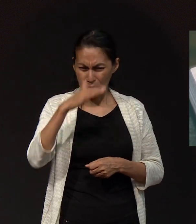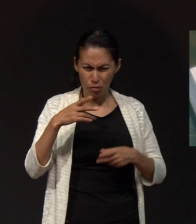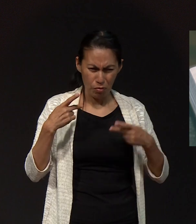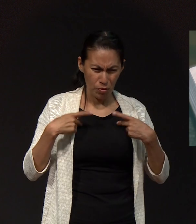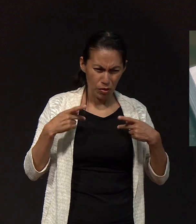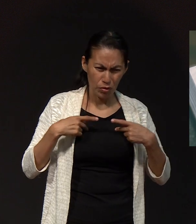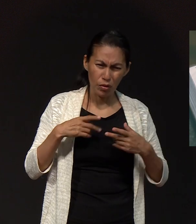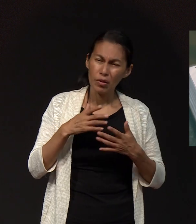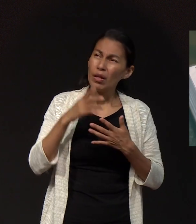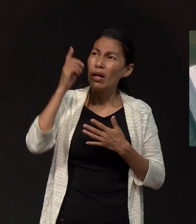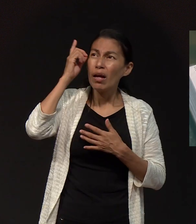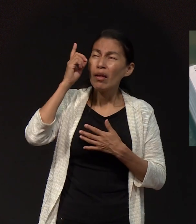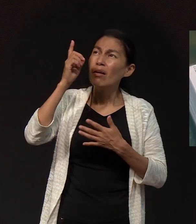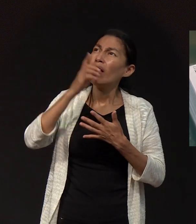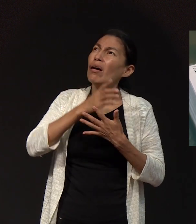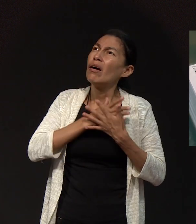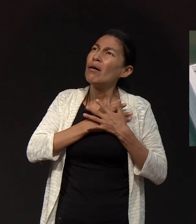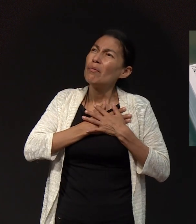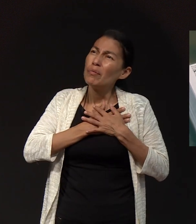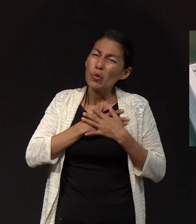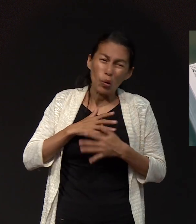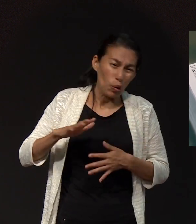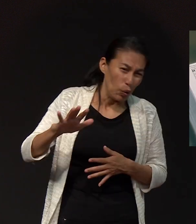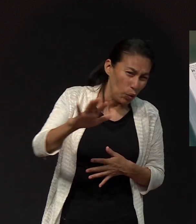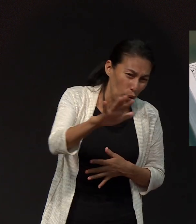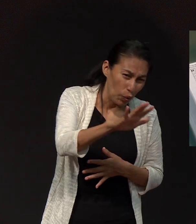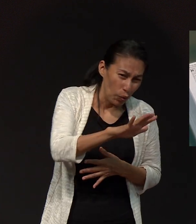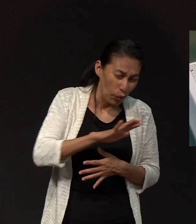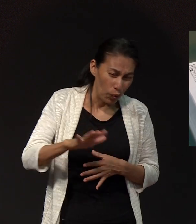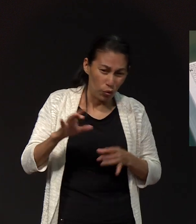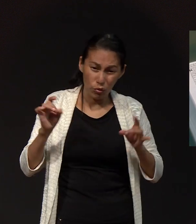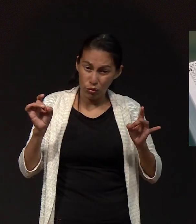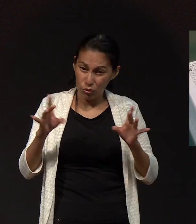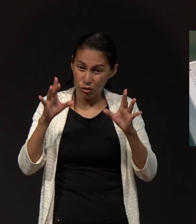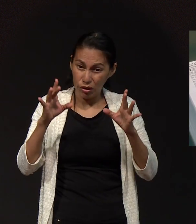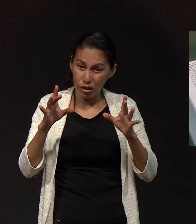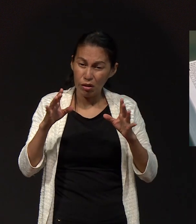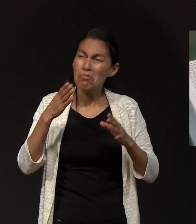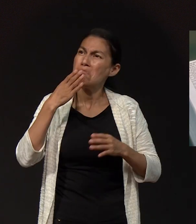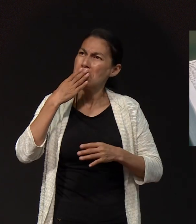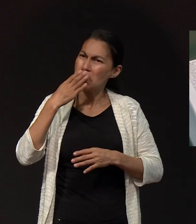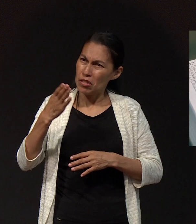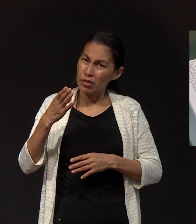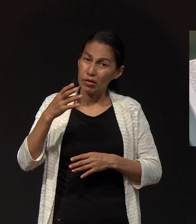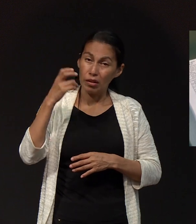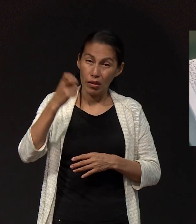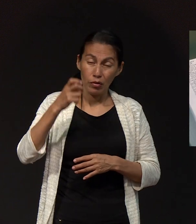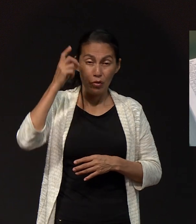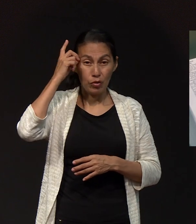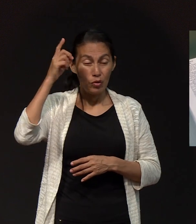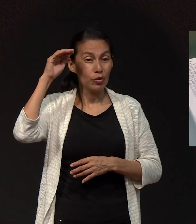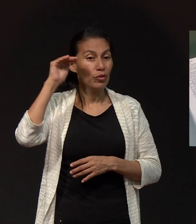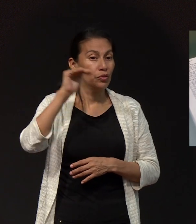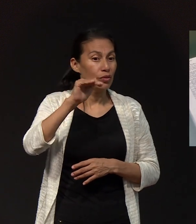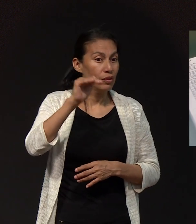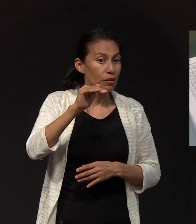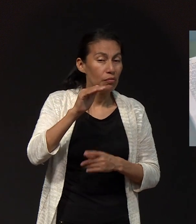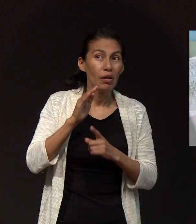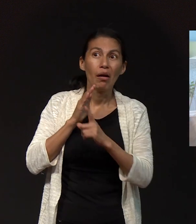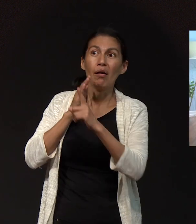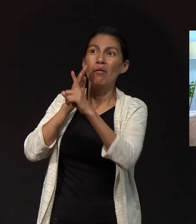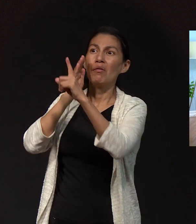Todas las cosas Son para bien Esto es Para los que son Llamados Conforme a su